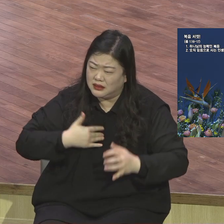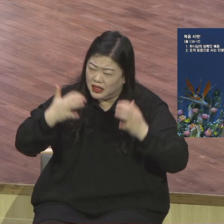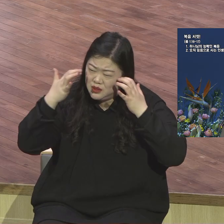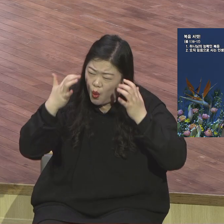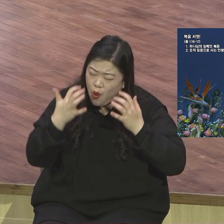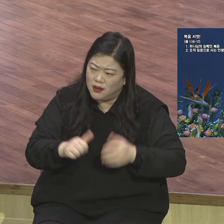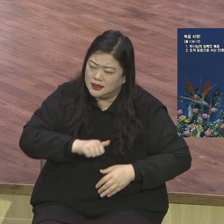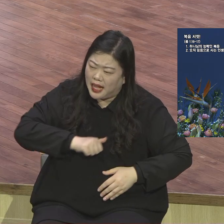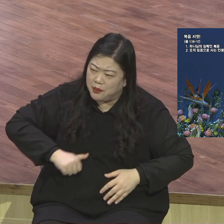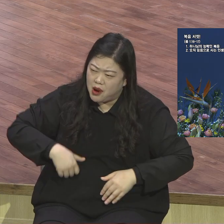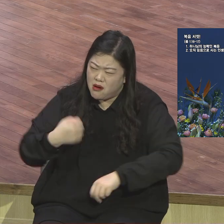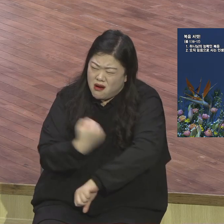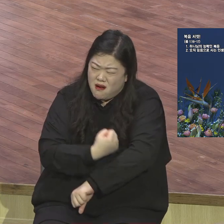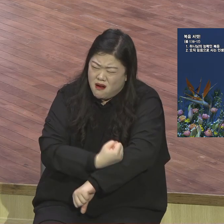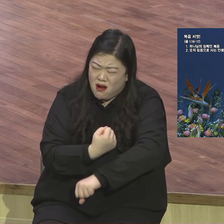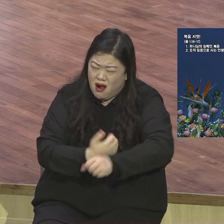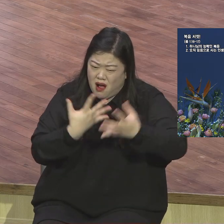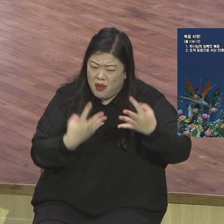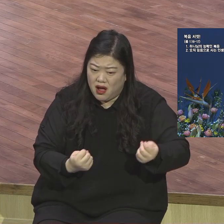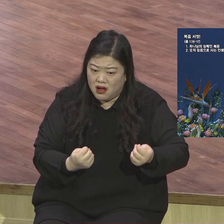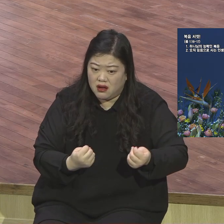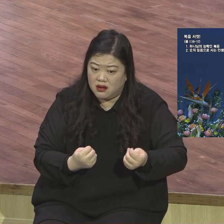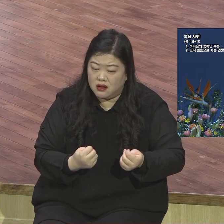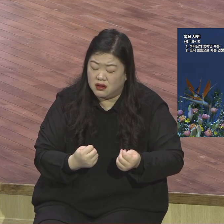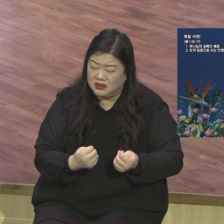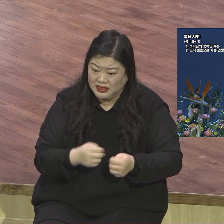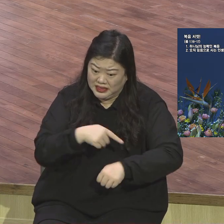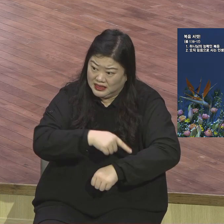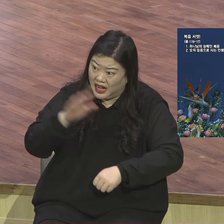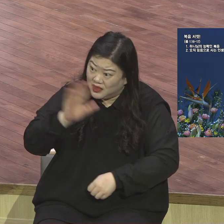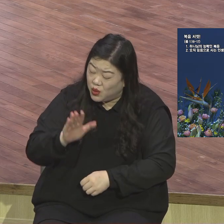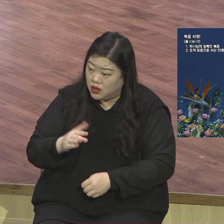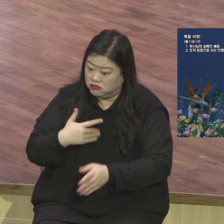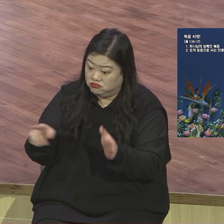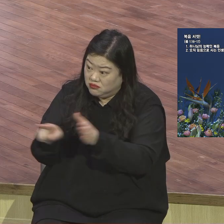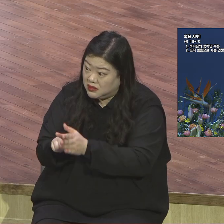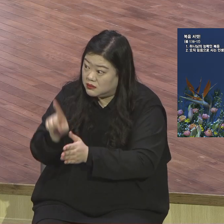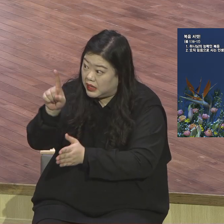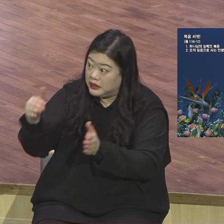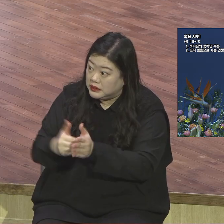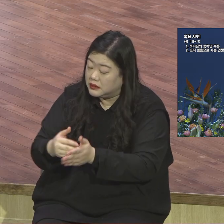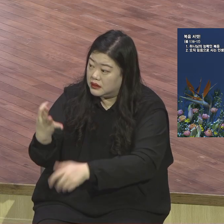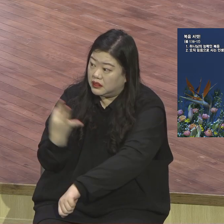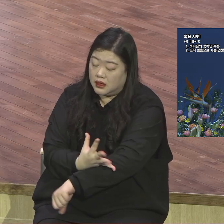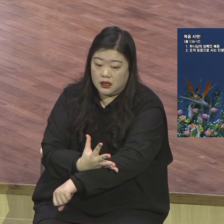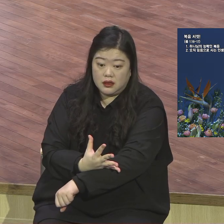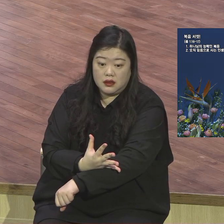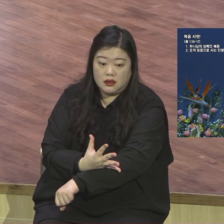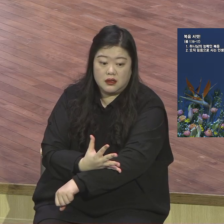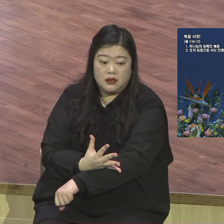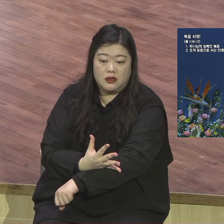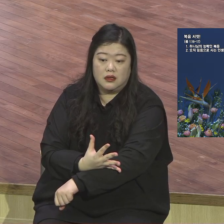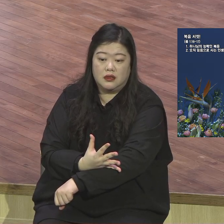하나님의 의를 이루는 삶은 내 행위가 아니고 전적인 하나님의